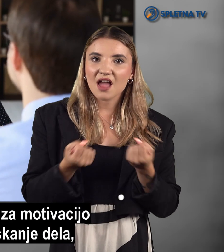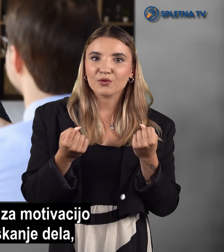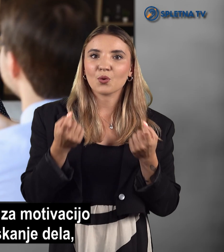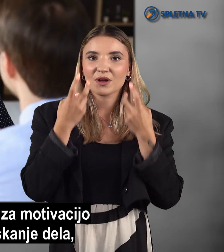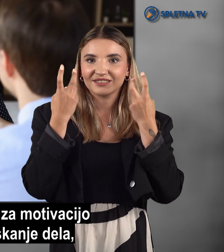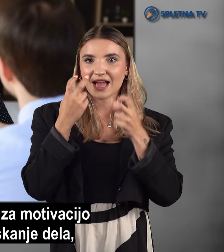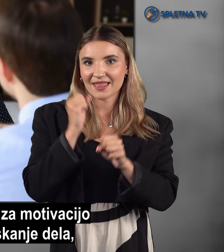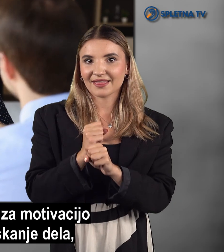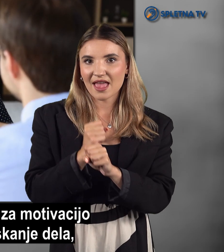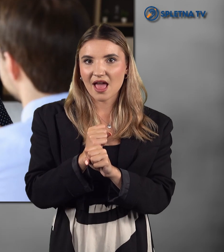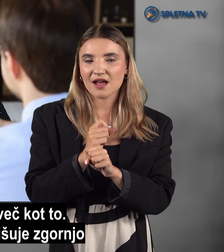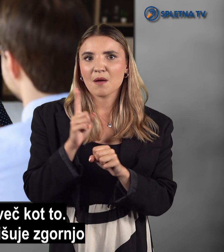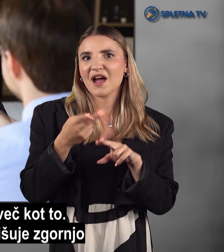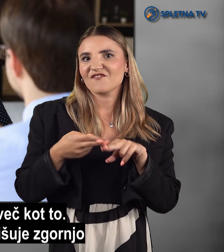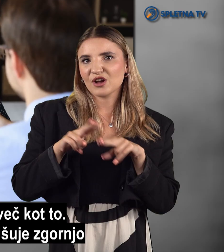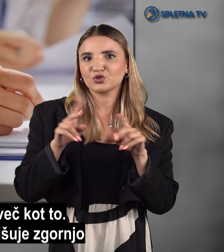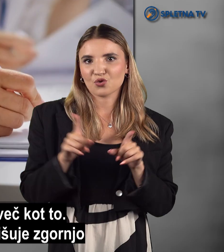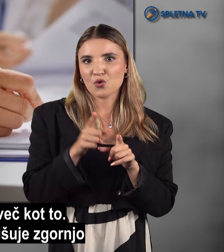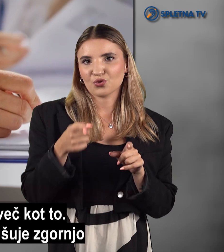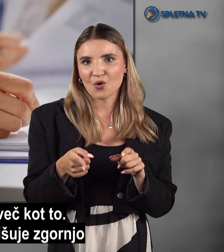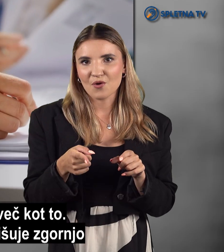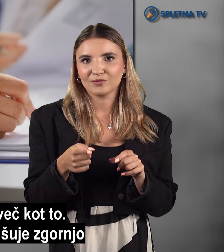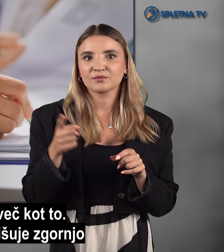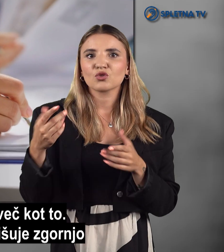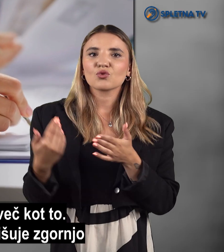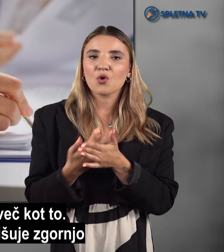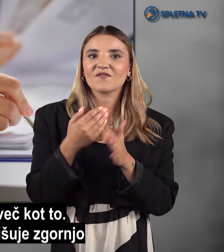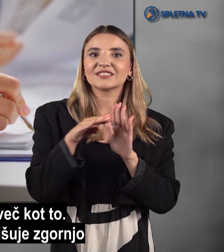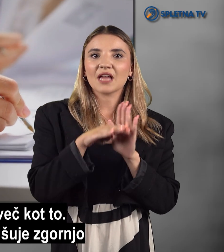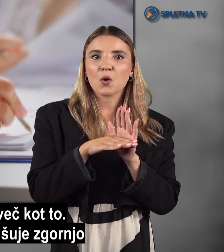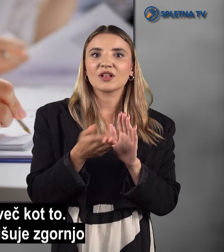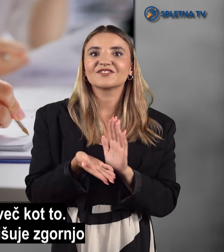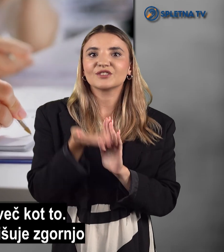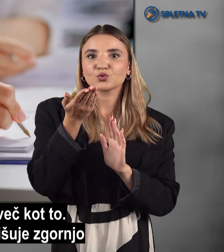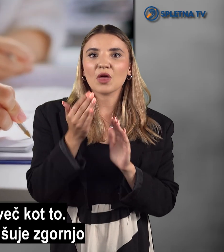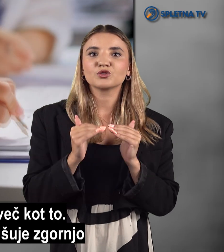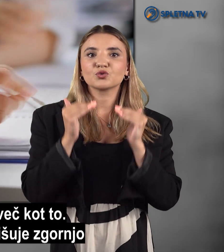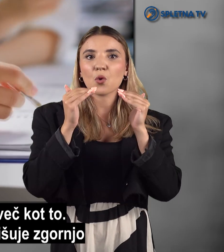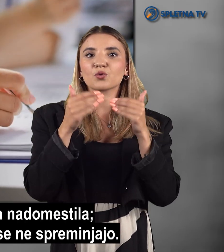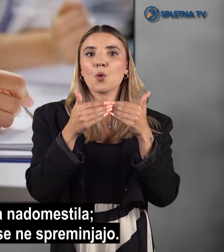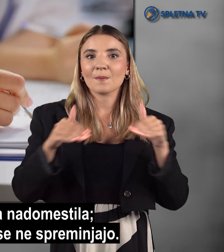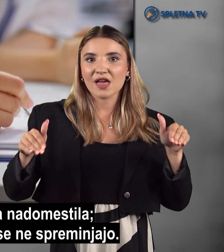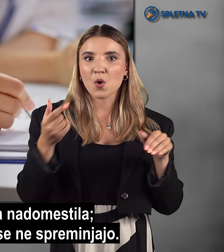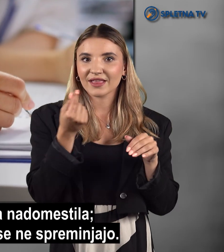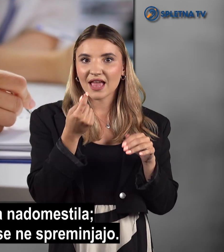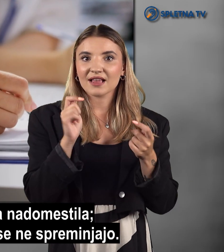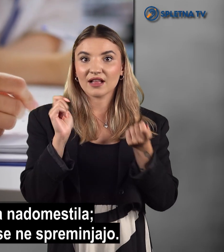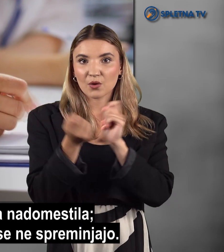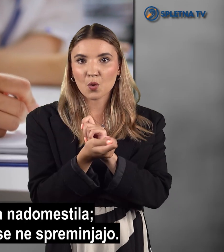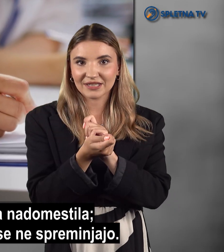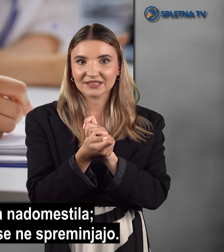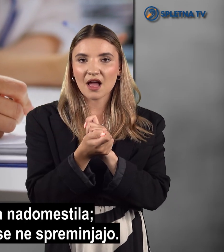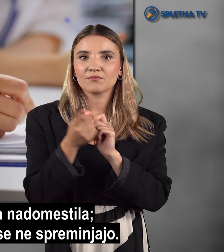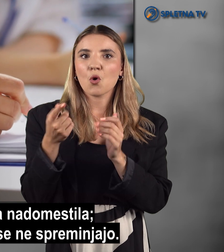motivacijo za dejavno iskanje dela, a očitno je več kot to. Novi zakon zvišuje zgornjo mejo